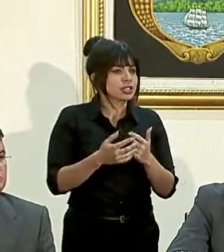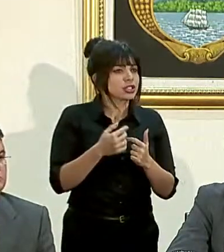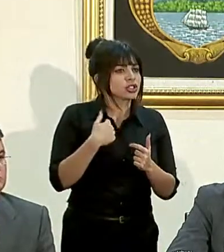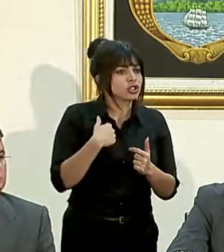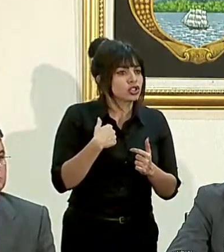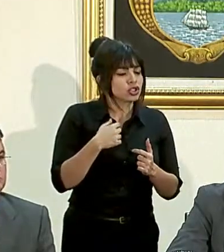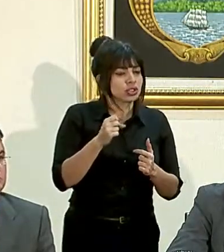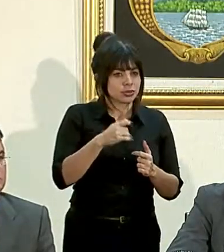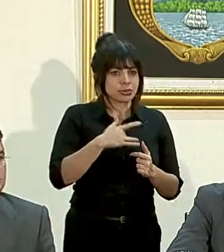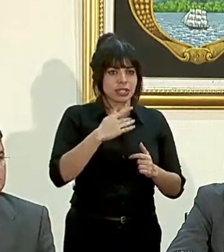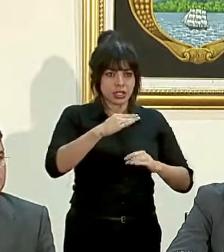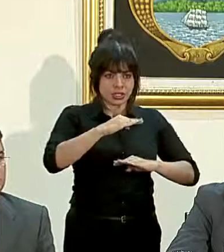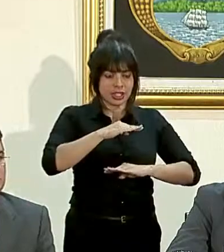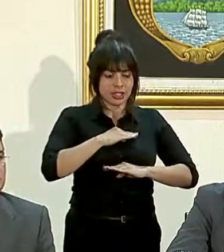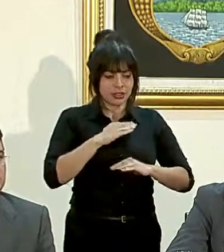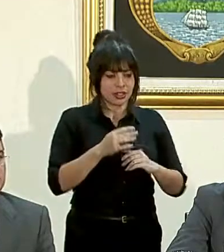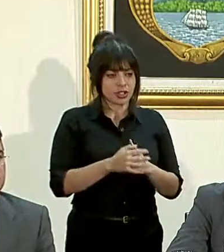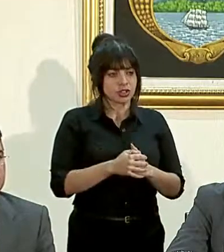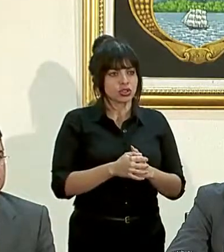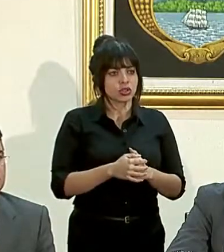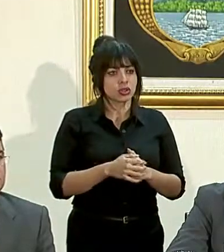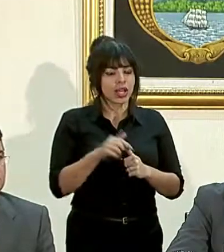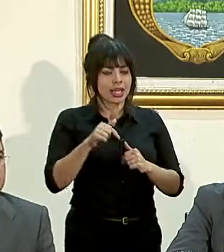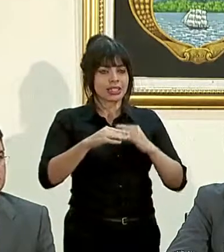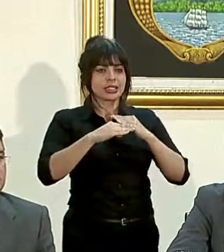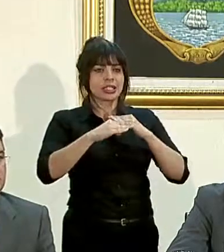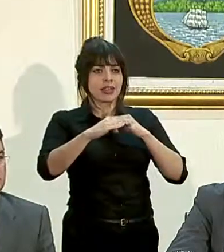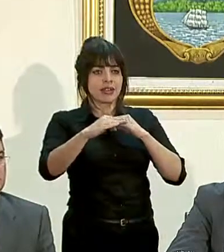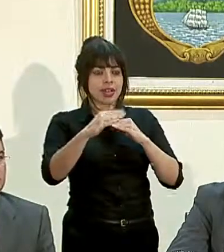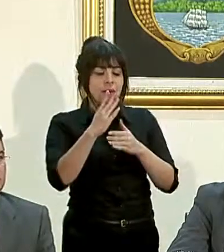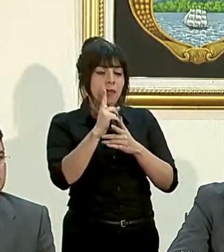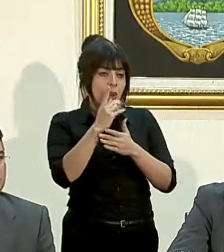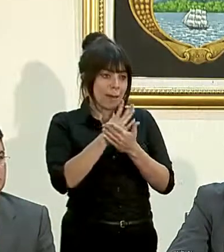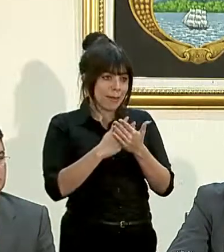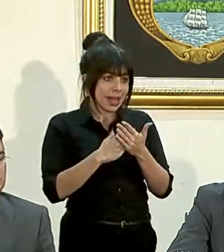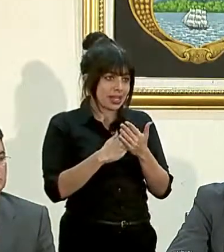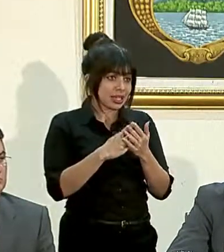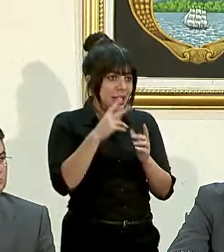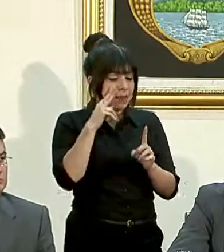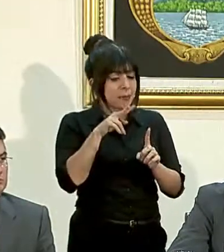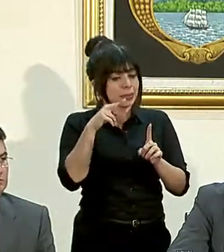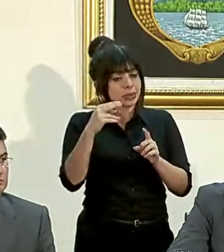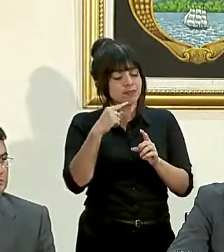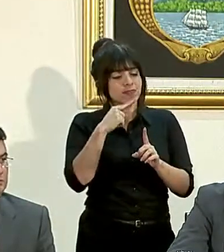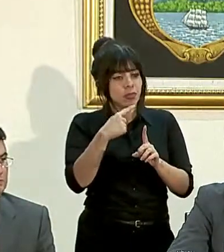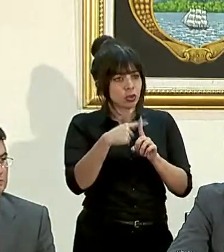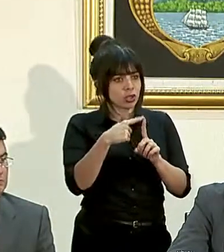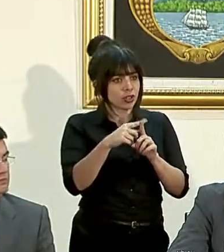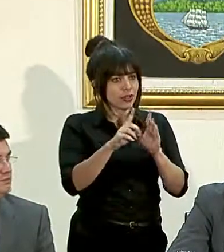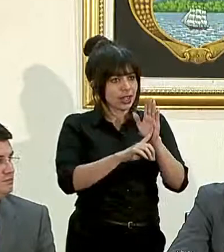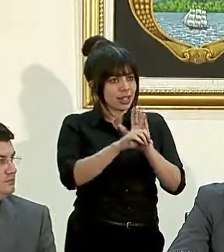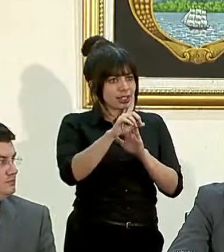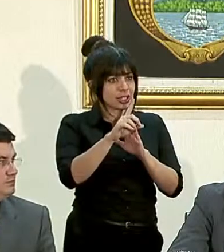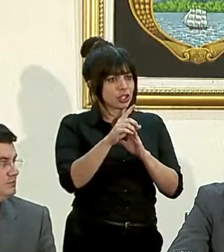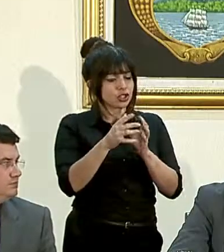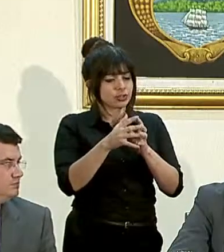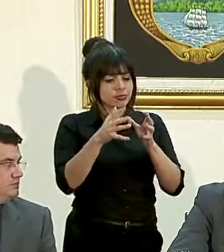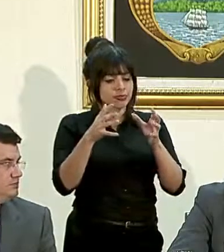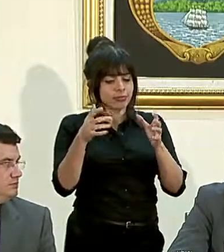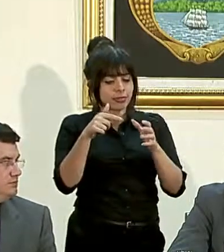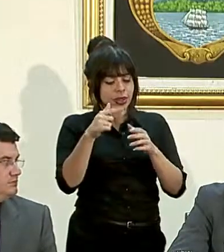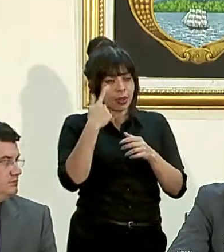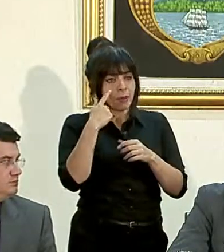sí me siento satisfecho, creo que esa estabilidad por una parte y las perspectivas positivas de desarrollo y crecimiento por la